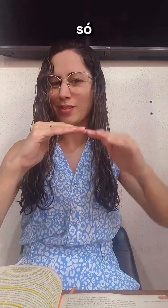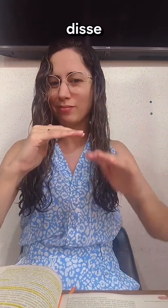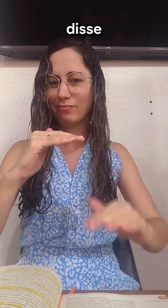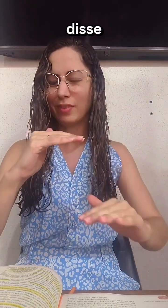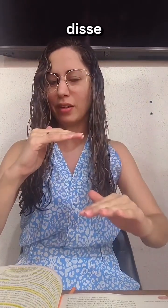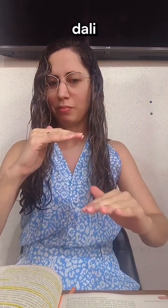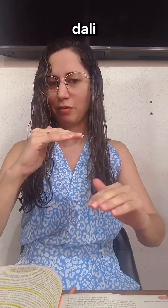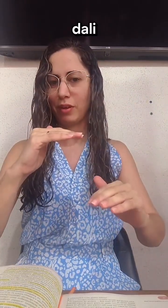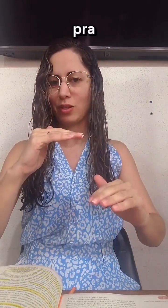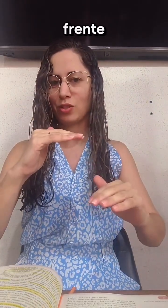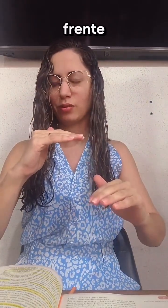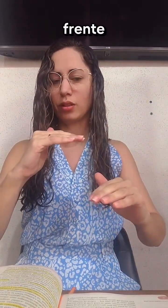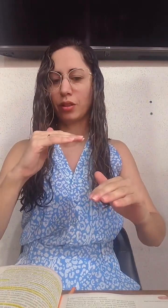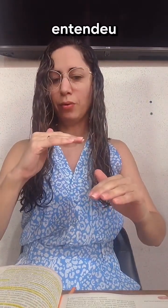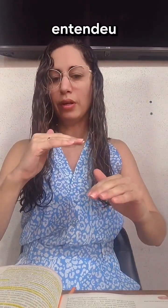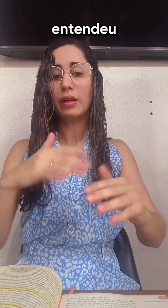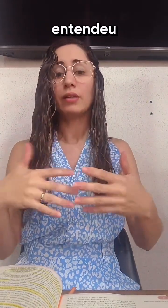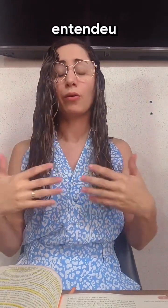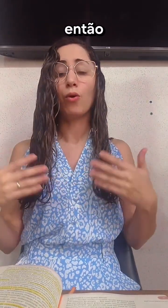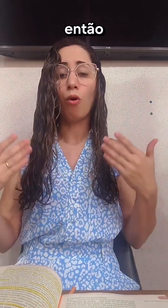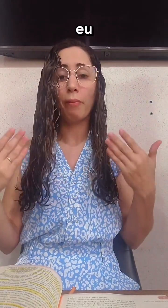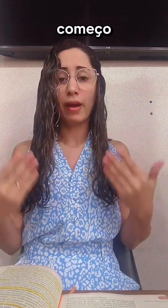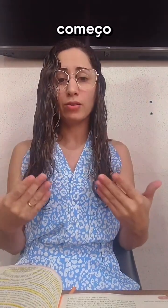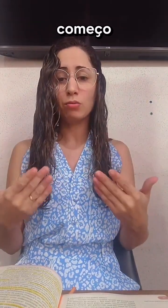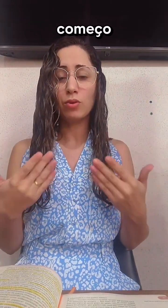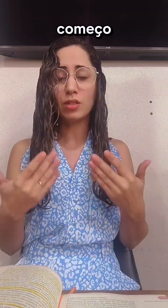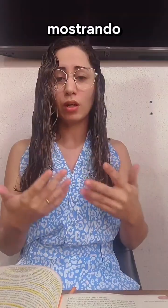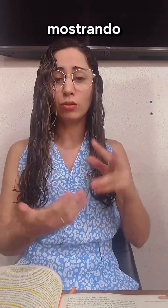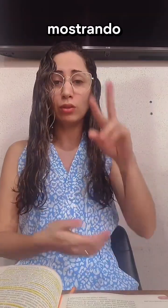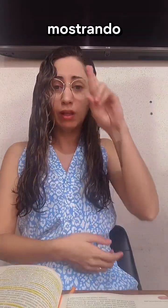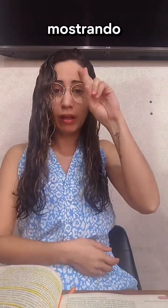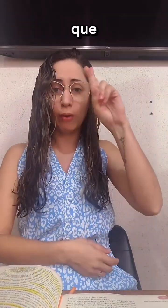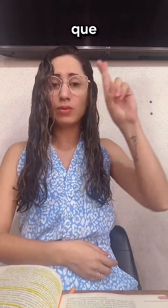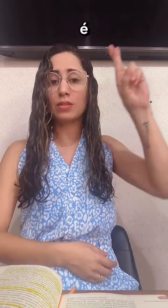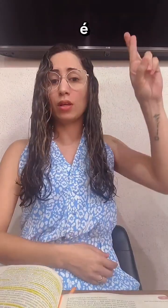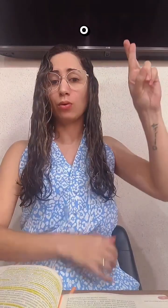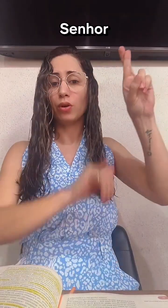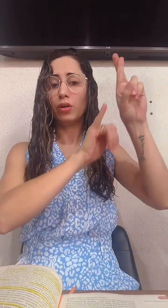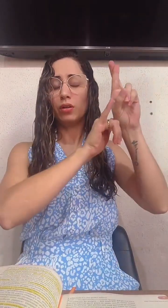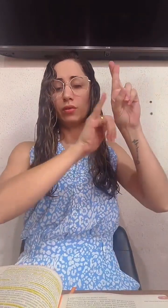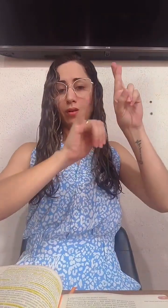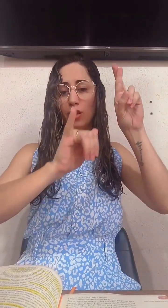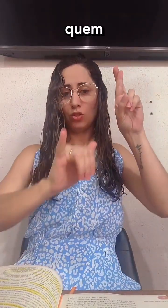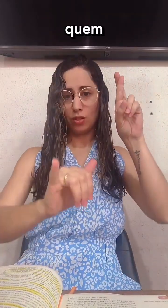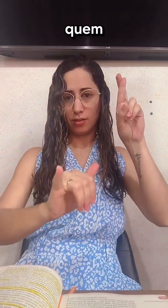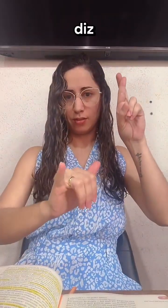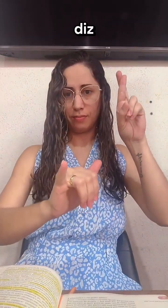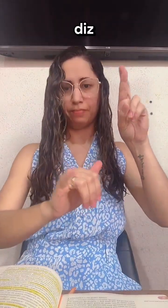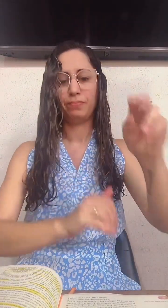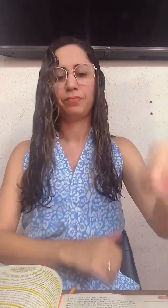disse dali para frente, entendeu? Então, eu começo mostrando que é o Senhor quem diz.